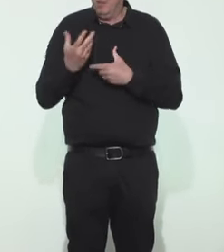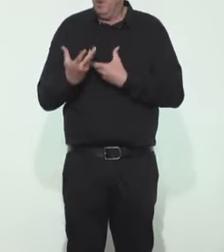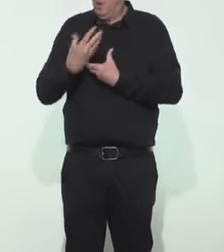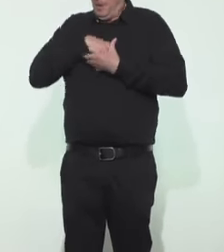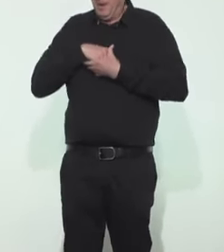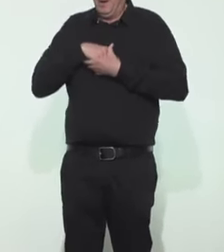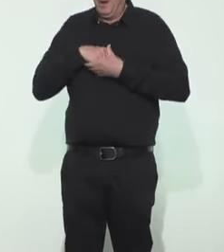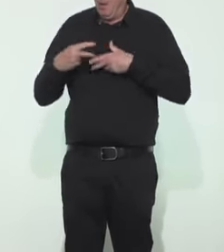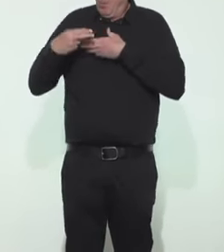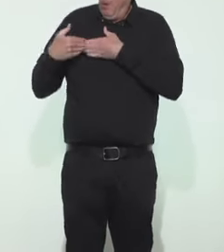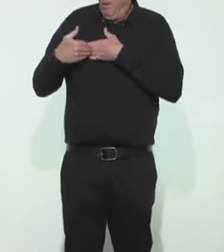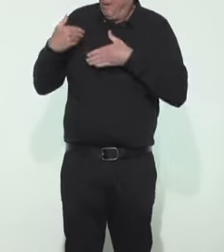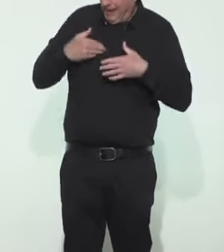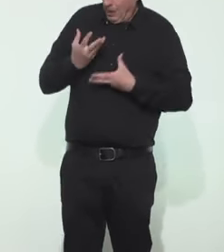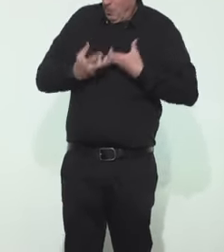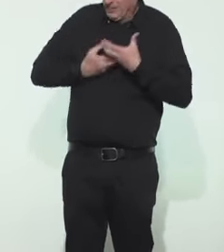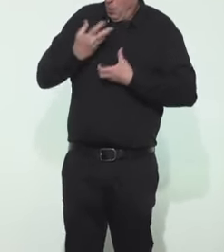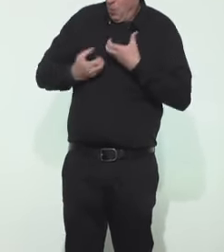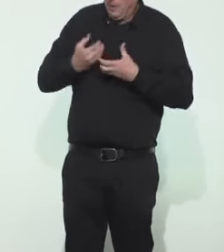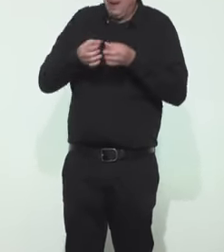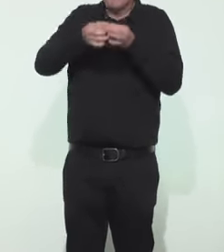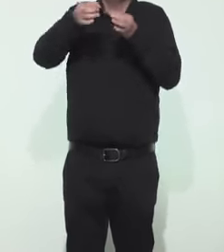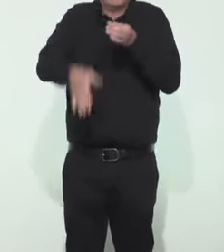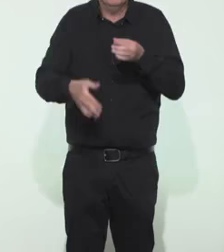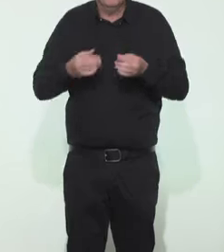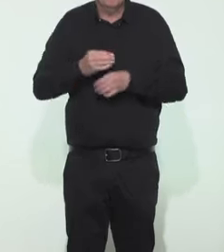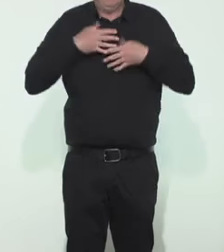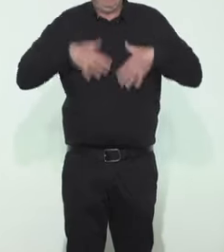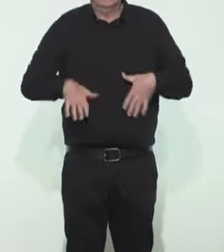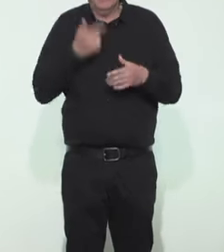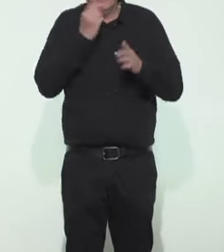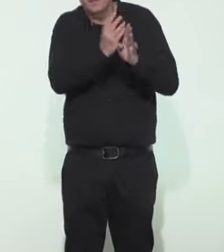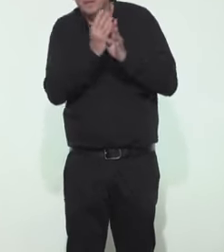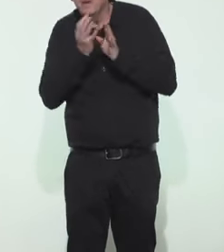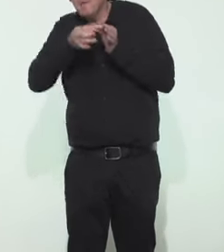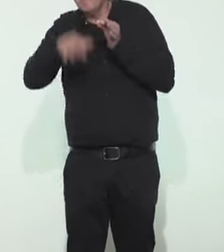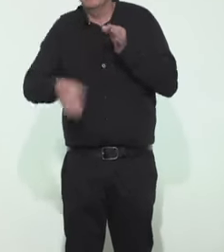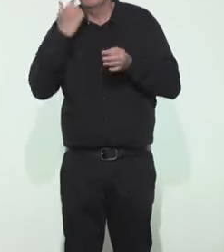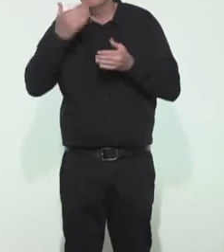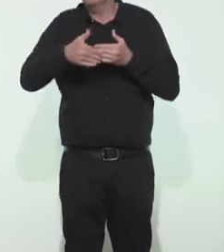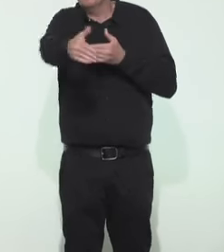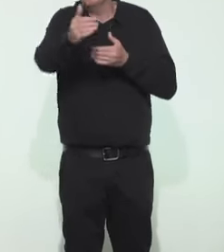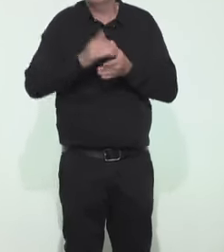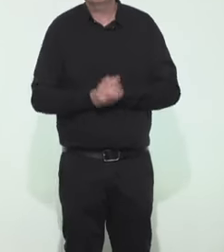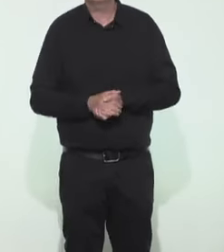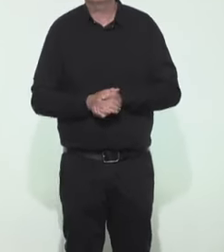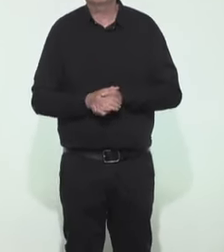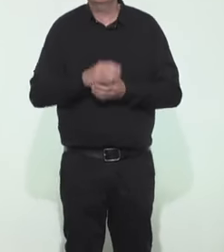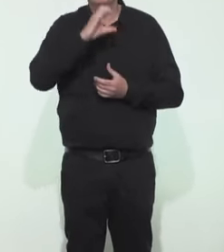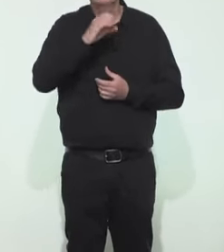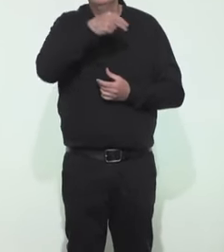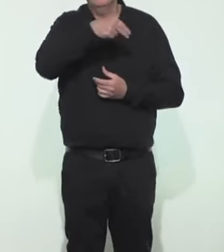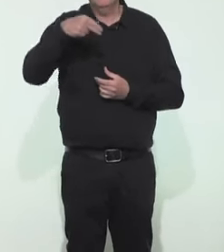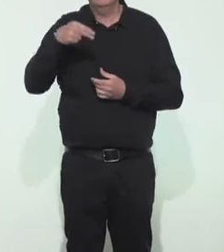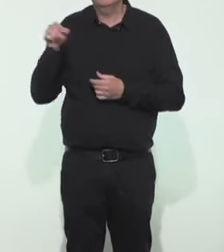au début de la période nous pouvons évaluer l'impact du confinement une question pour cnn le gouvernement recommande